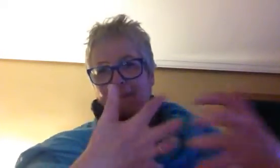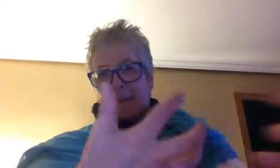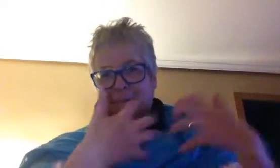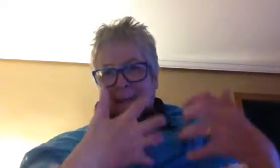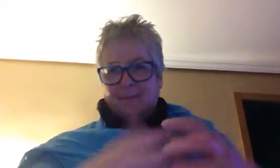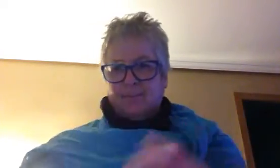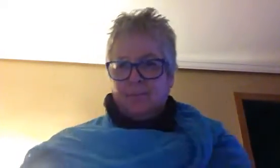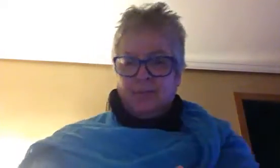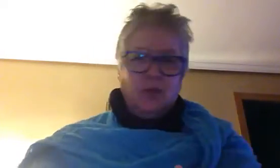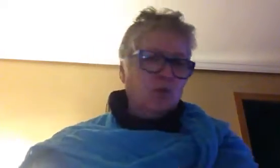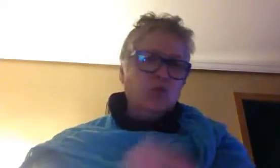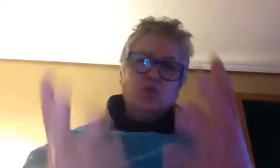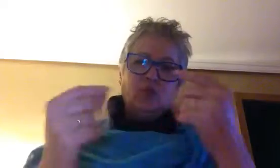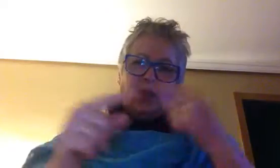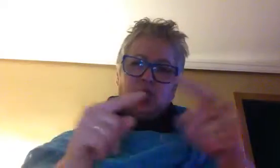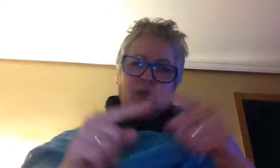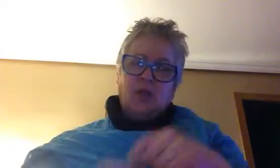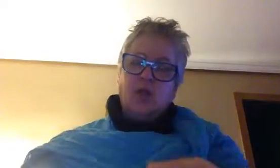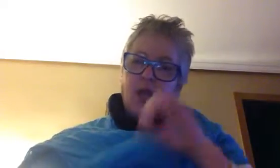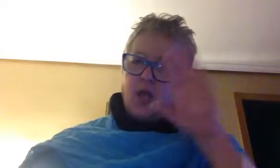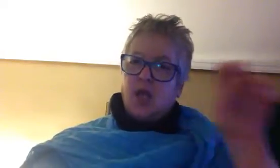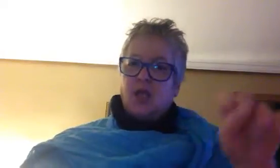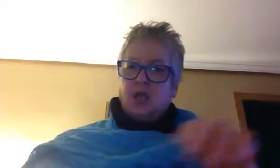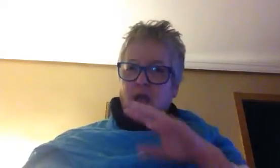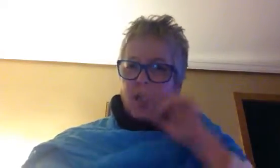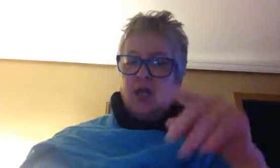¿Te imaginas que esos dos porcentajes tan individuales fuesen nuestros?